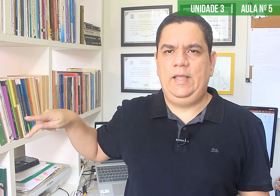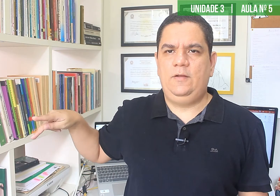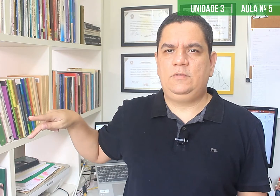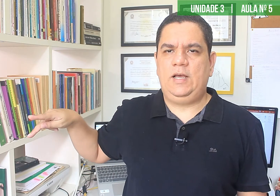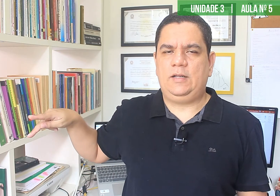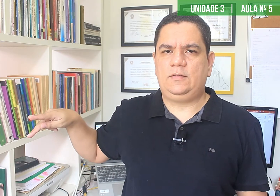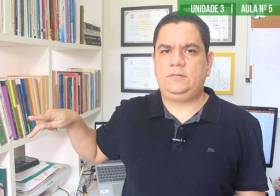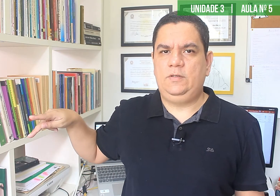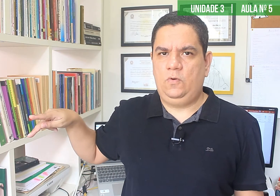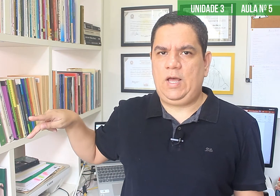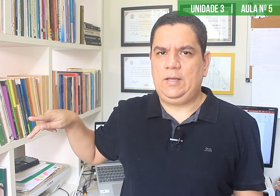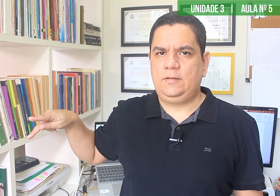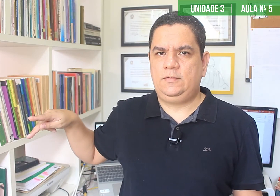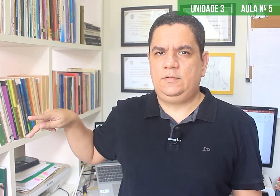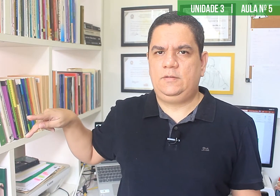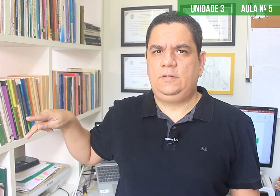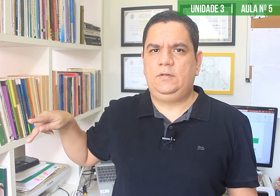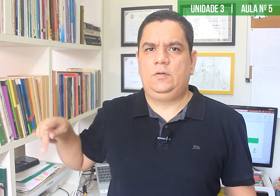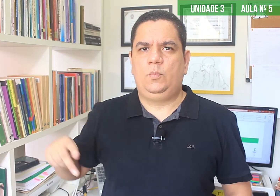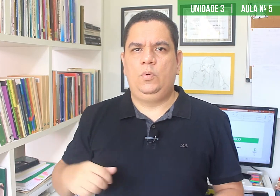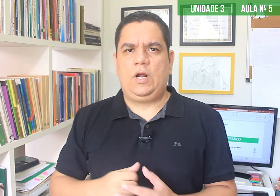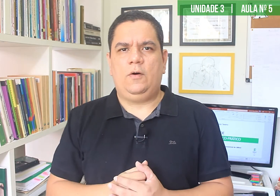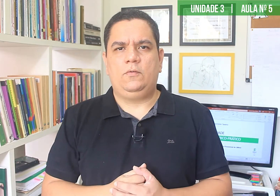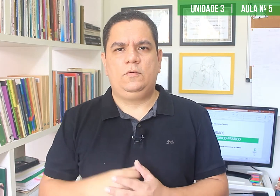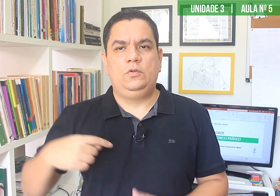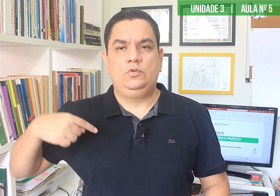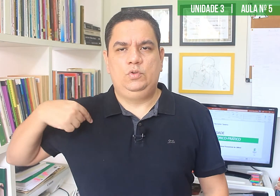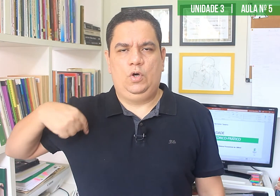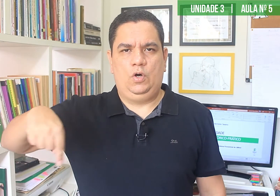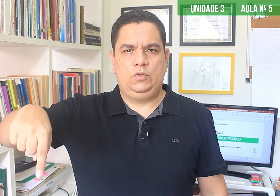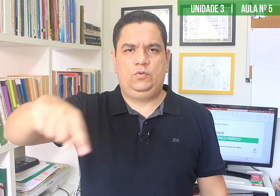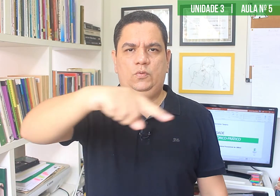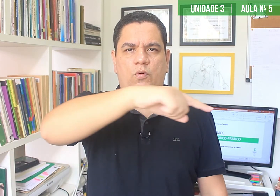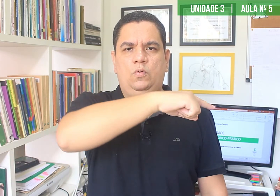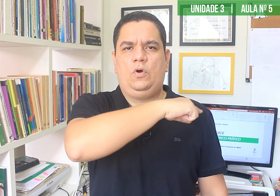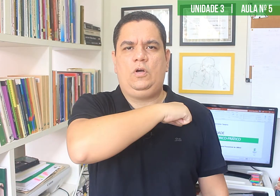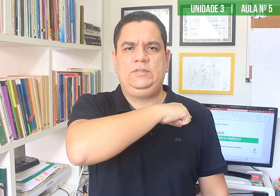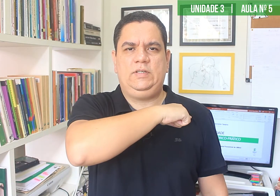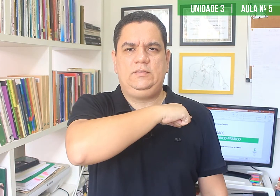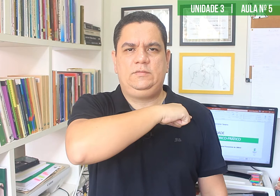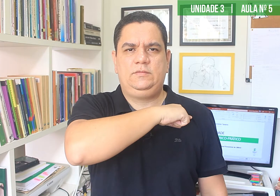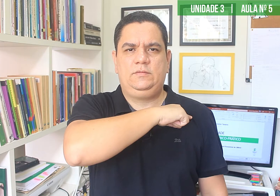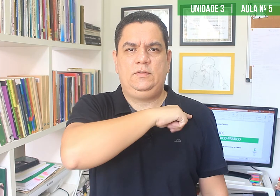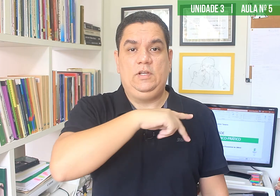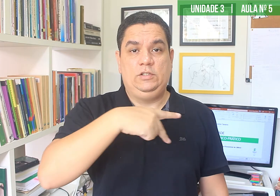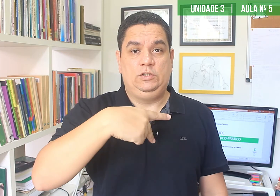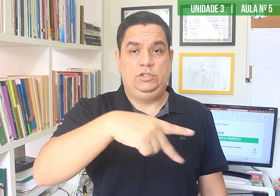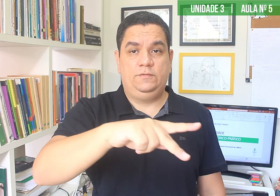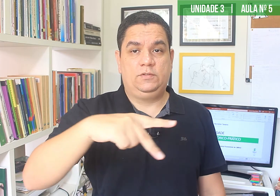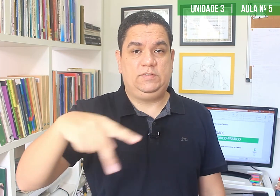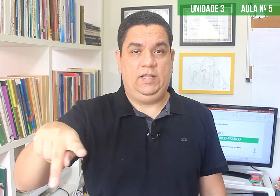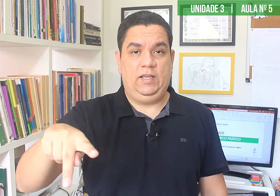ou dela, singular. Plural, nosso ou nossa, de